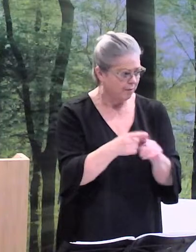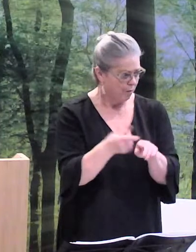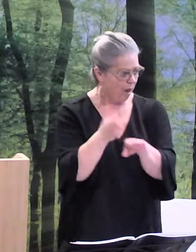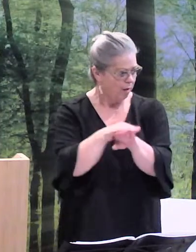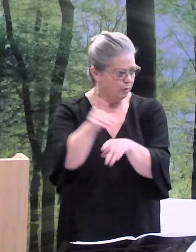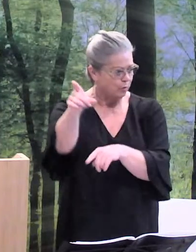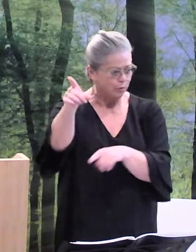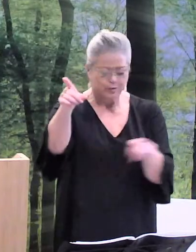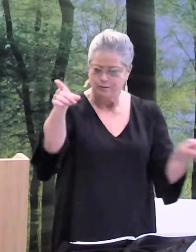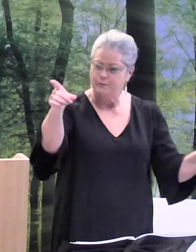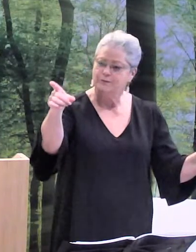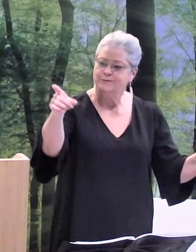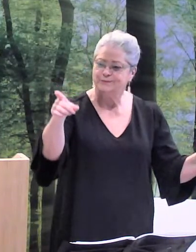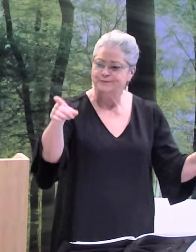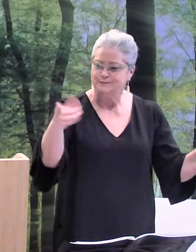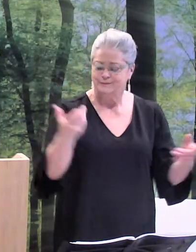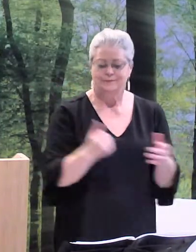in de dood.